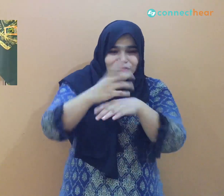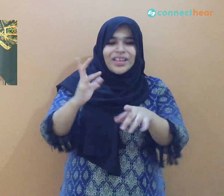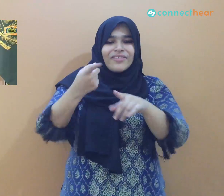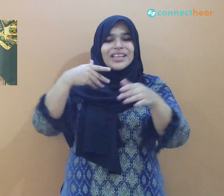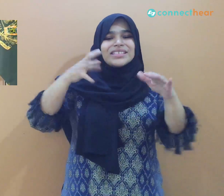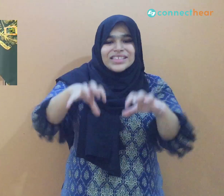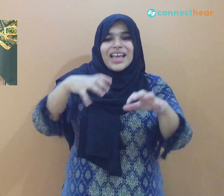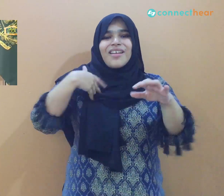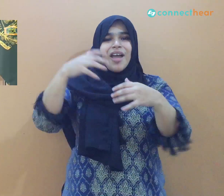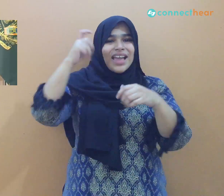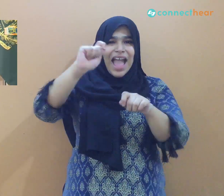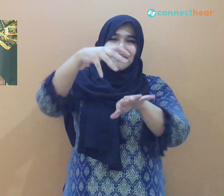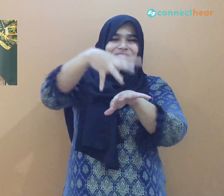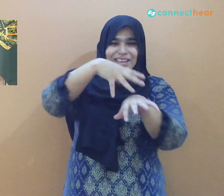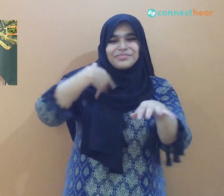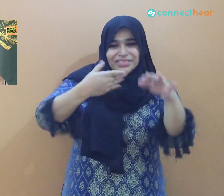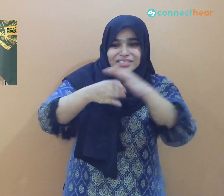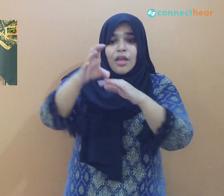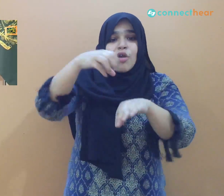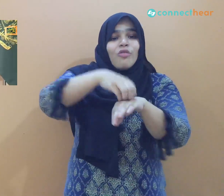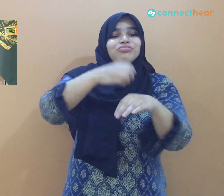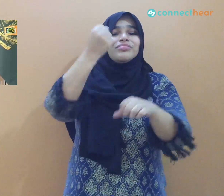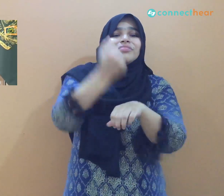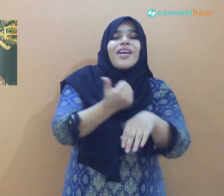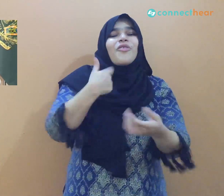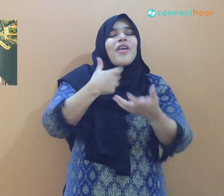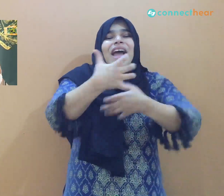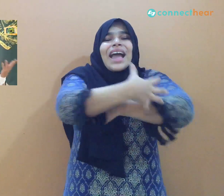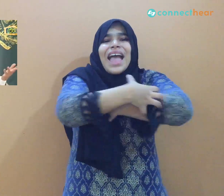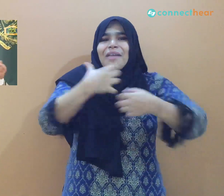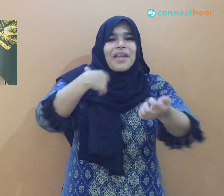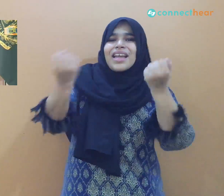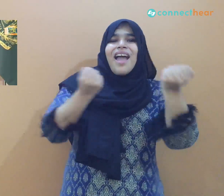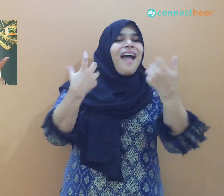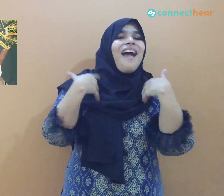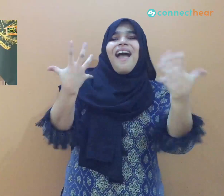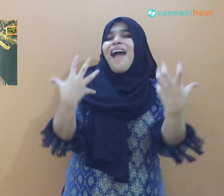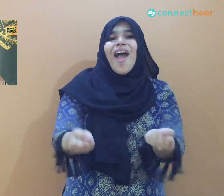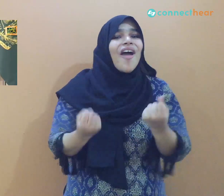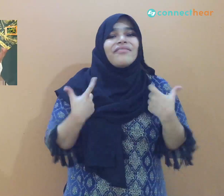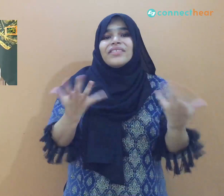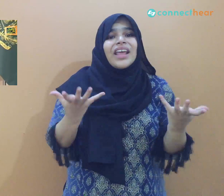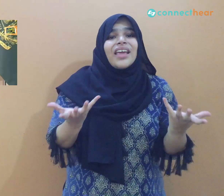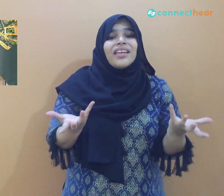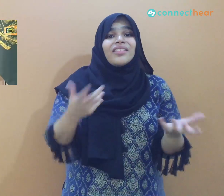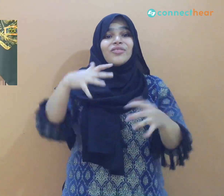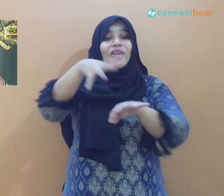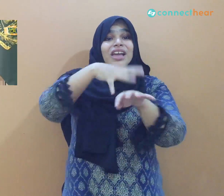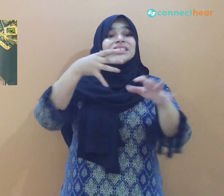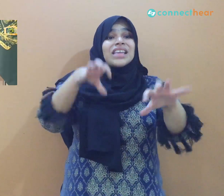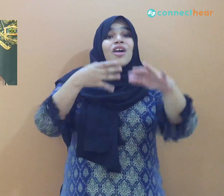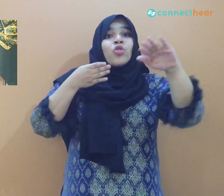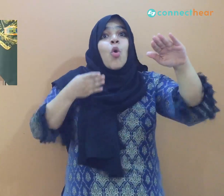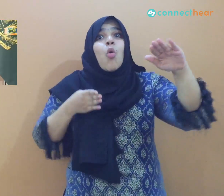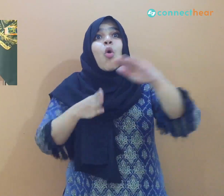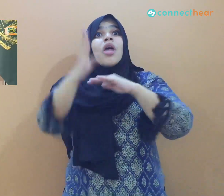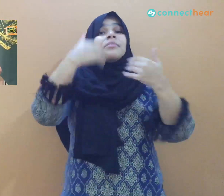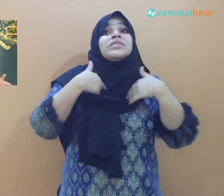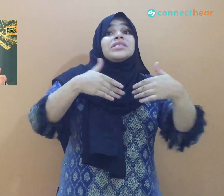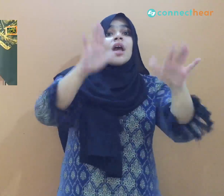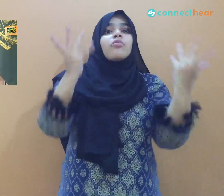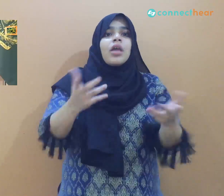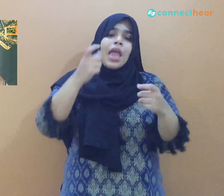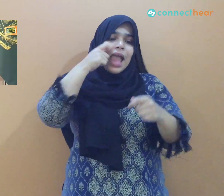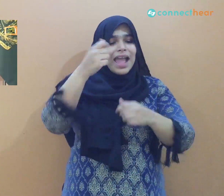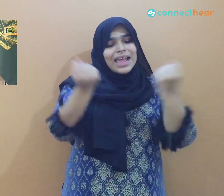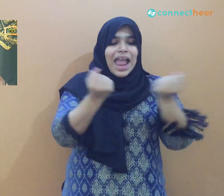جانا ہوتا ہے، کہیں مزدوری کرنی ہوتی ہے، کہیں وہ فیکٹریوں پہ جا رہا ہوتا ہے، اب اور کنسٹرکشن سائٹ پہ جا رہا ہوتا ہے. تو جب ہم ٹرانسپورٹ